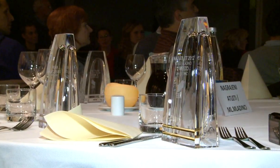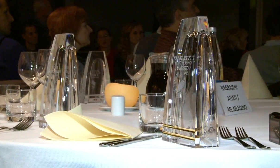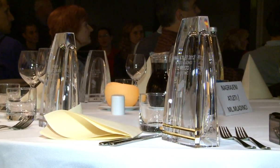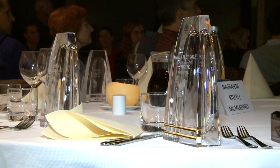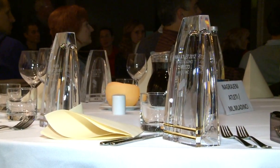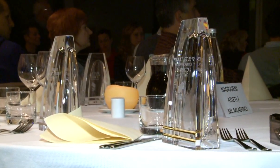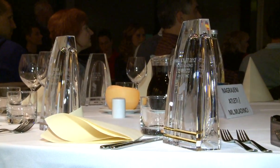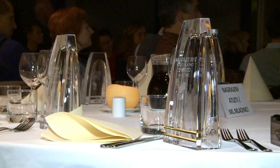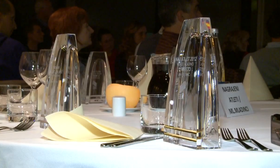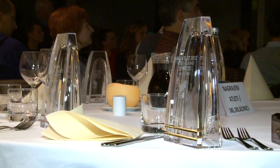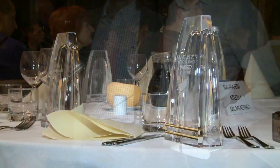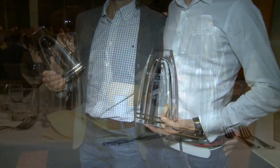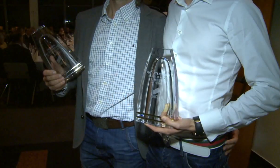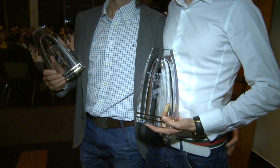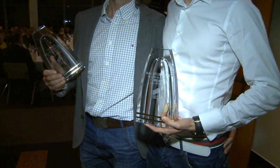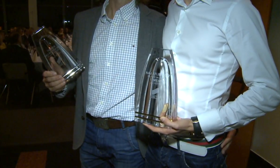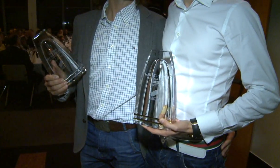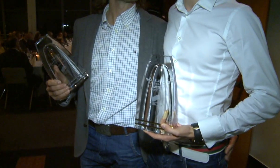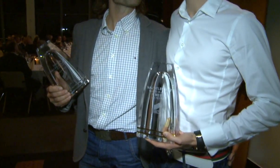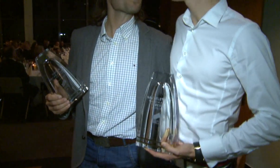Mlajšimi članicami.